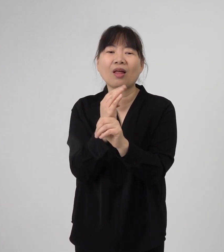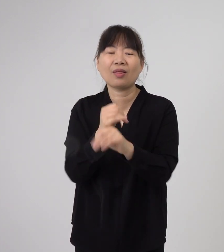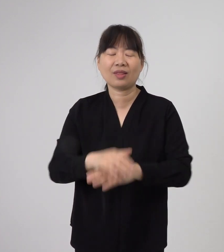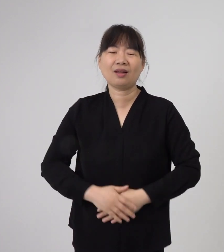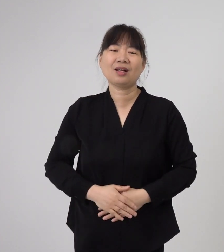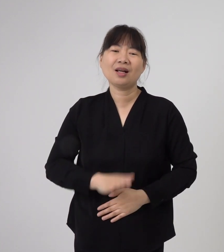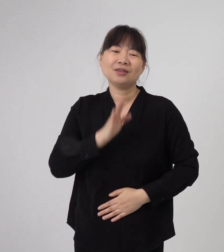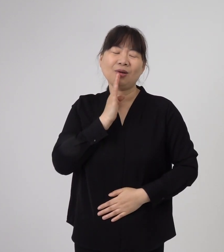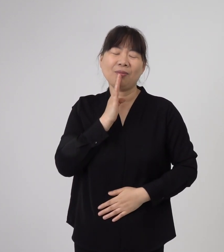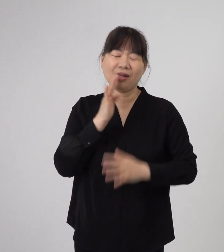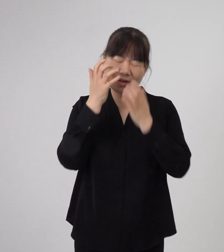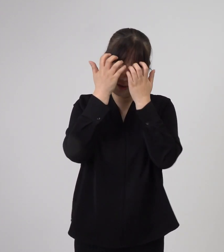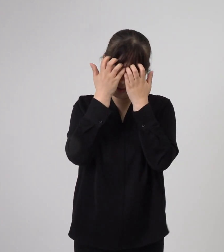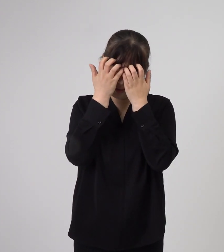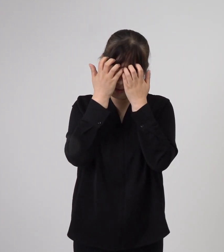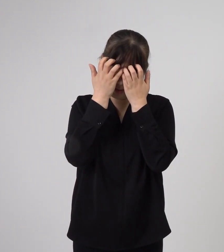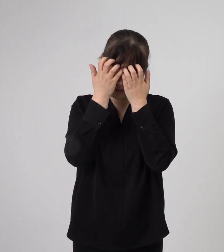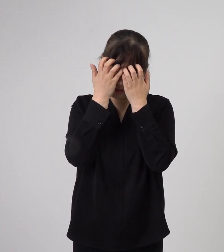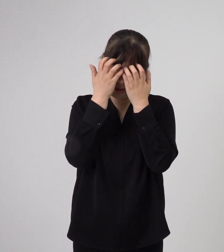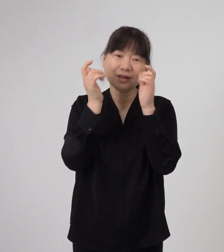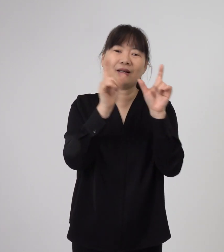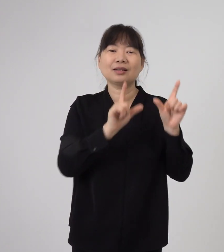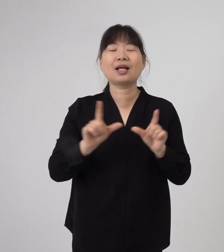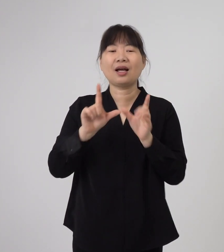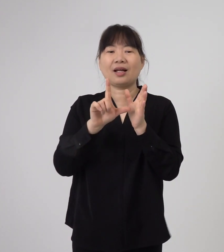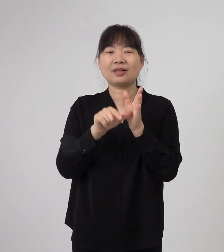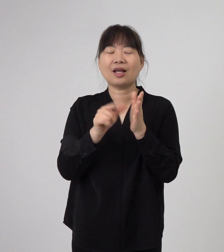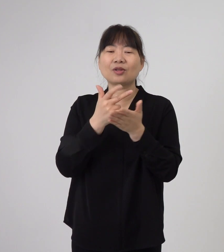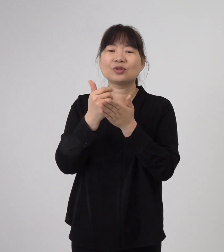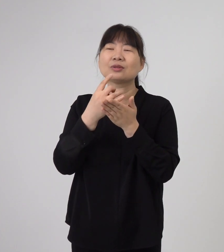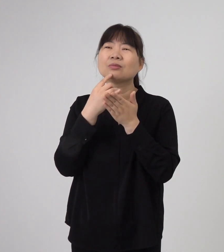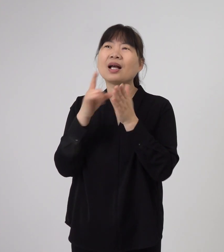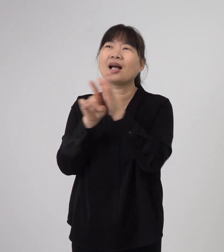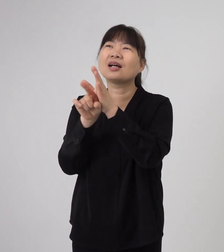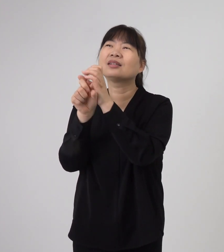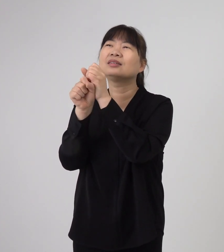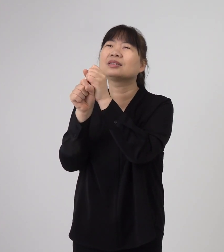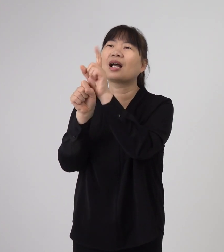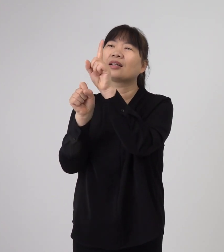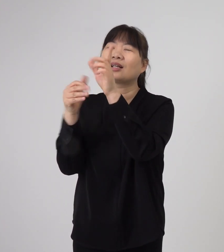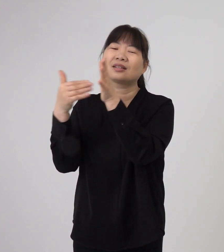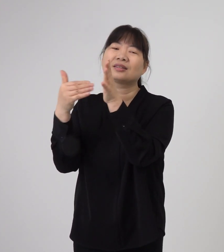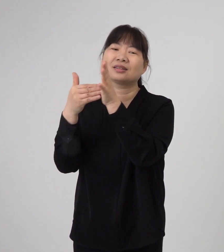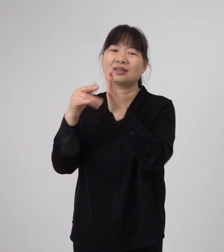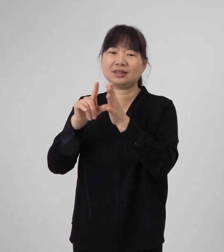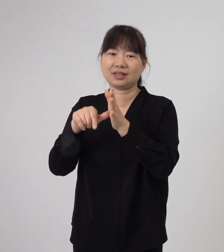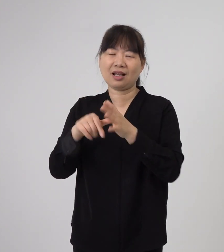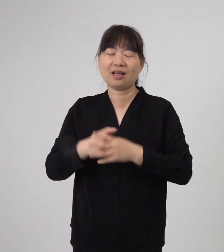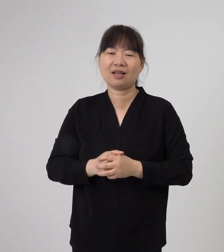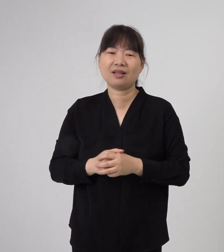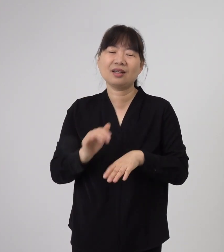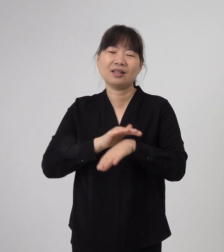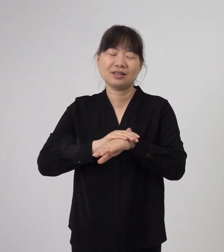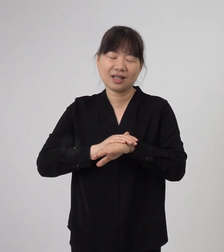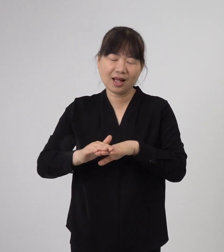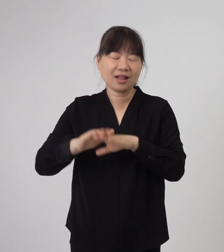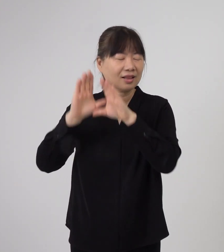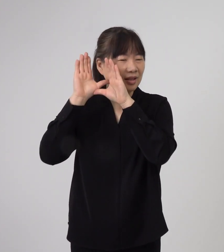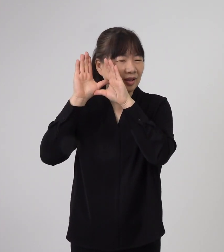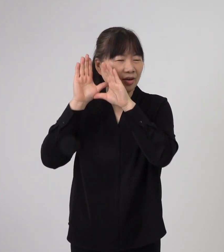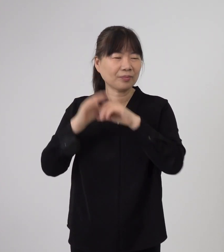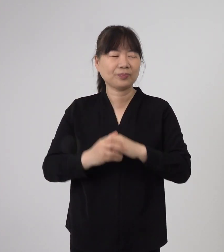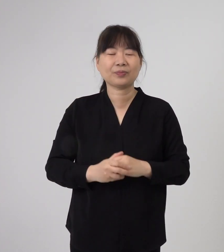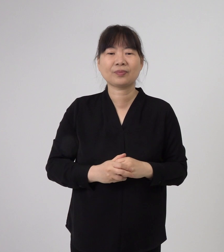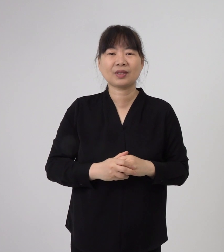폐허 같은 상황을 만날 때, 주밖엔 의지할 것이 없을 때, 그때야. 그래서 엘리야가